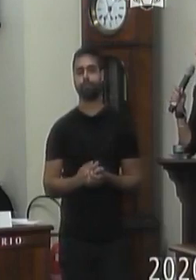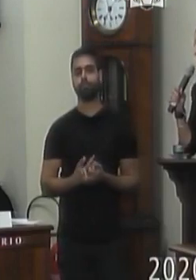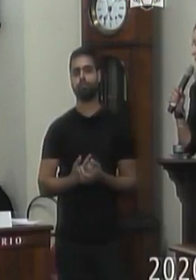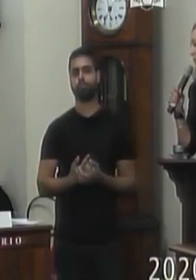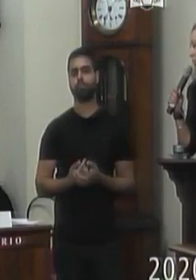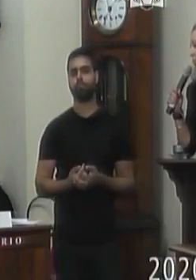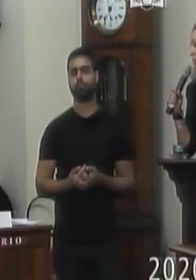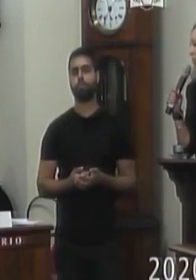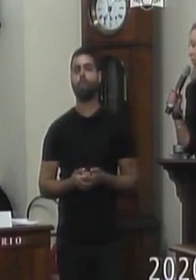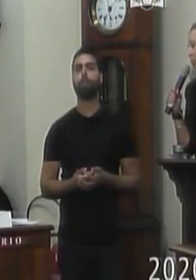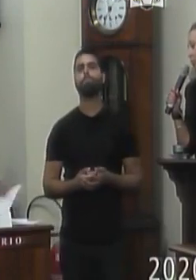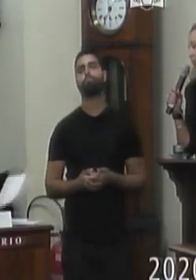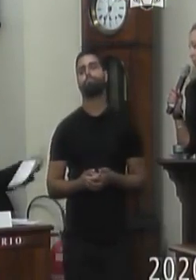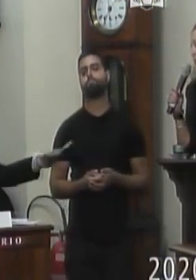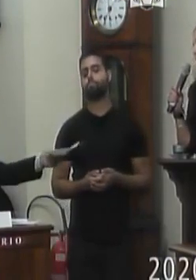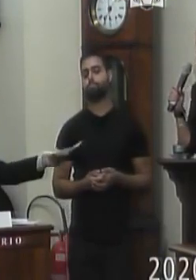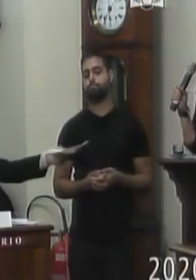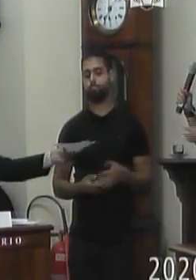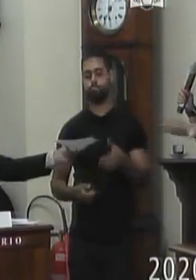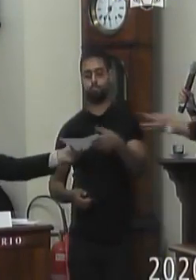em questão